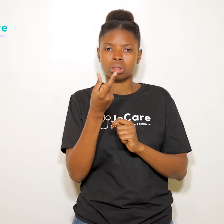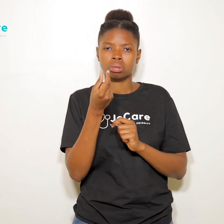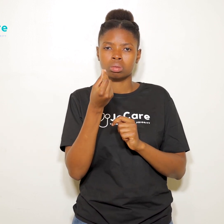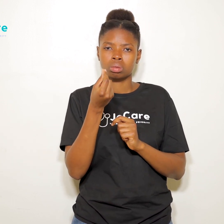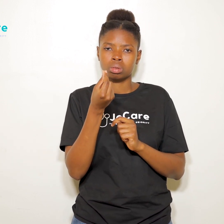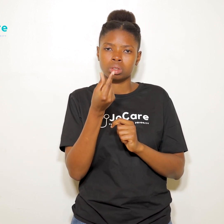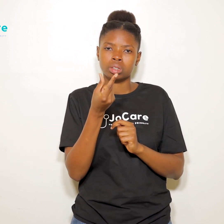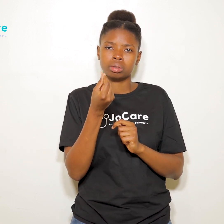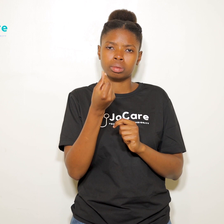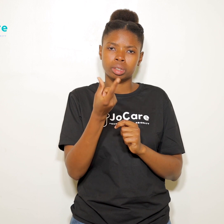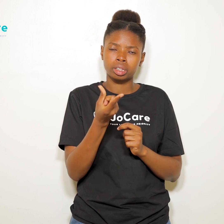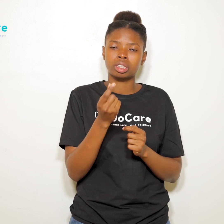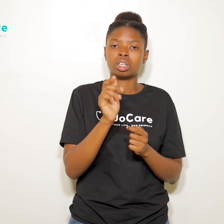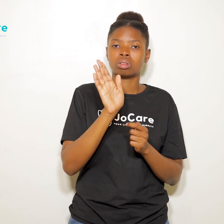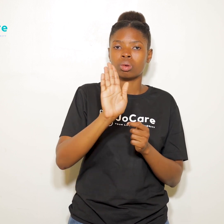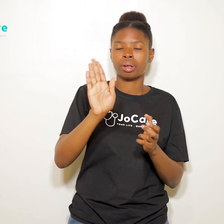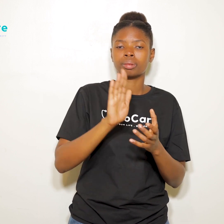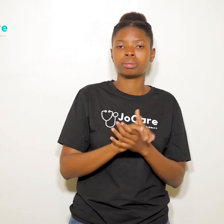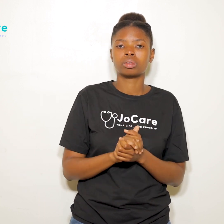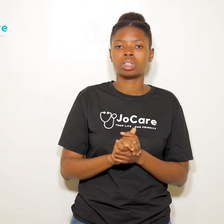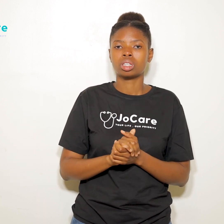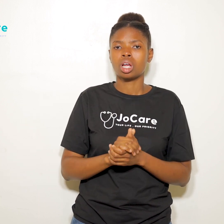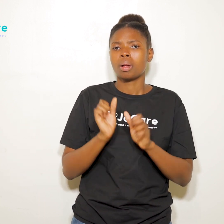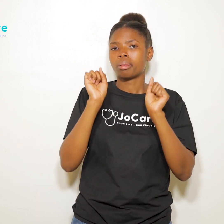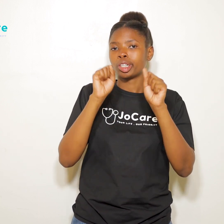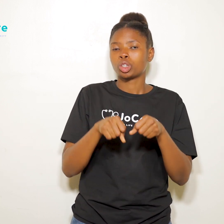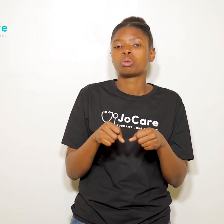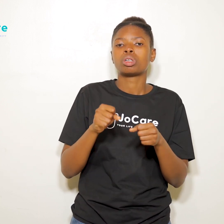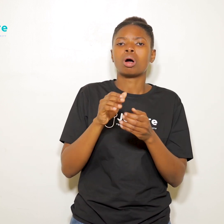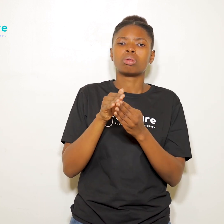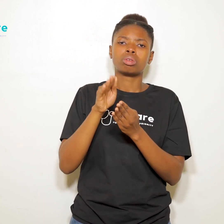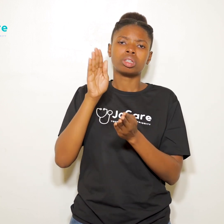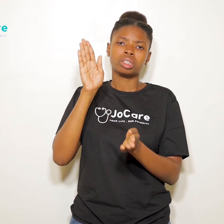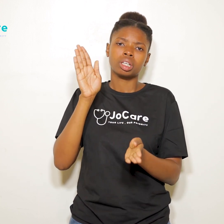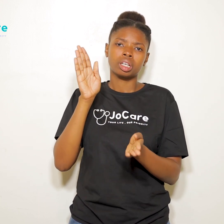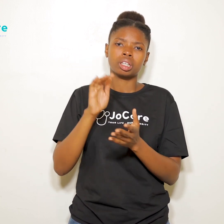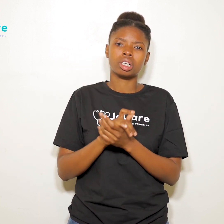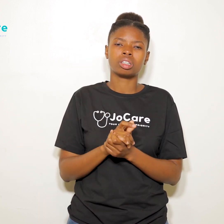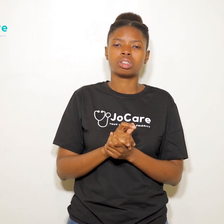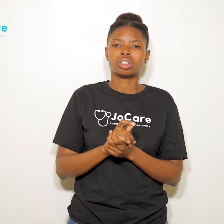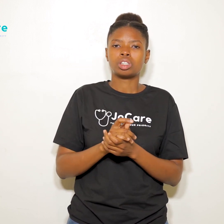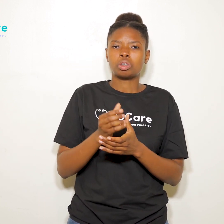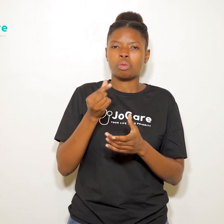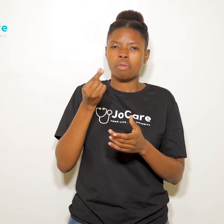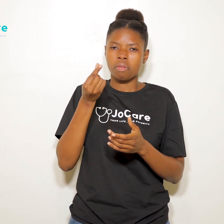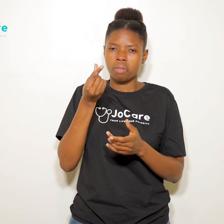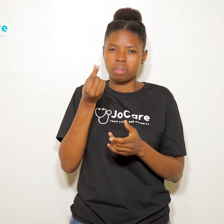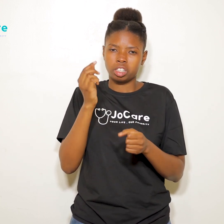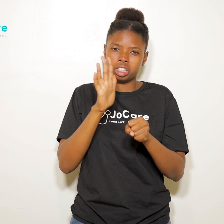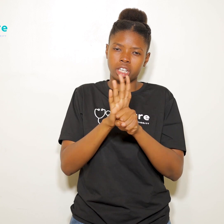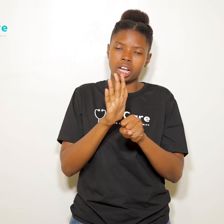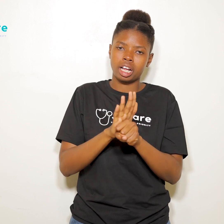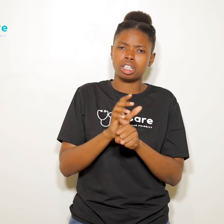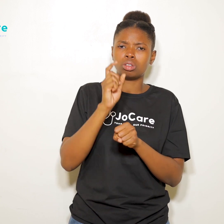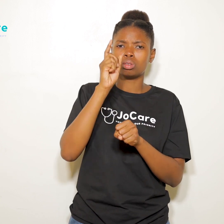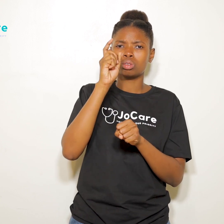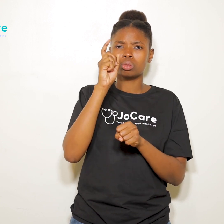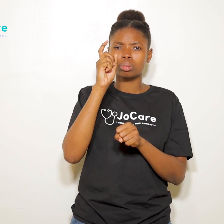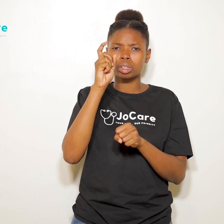rukaba rwaza ari ururenda rwinshi kandi rusa nk'urumatiye rwenda kweruruka. Ndumva ari